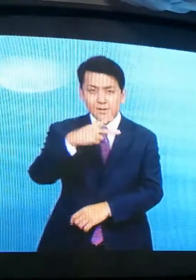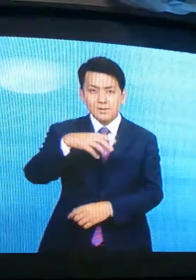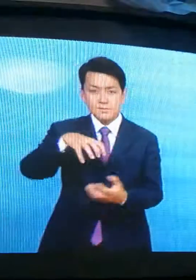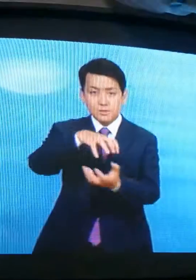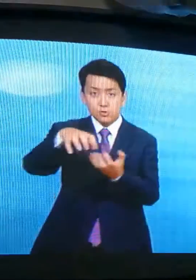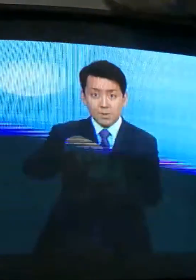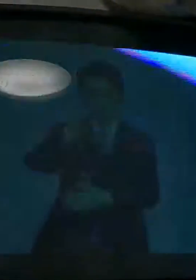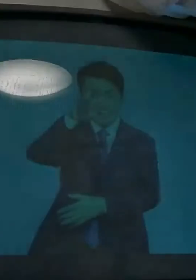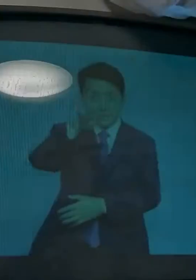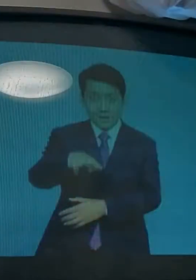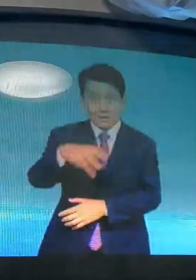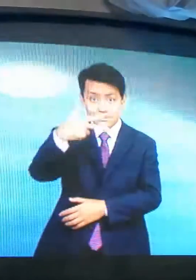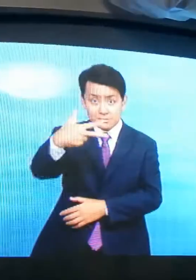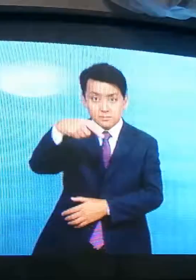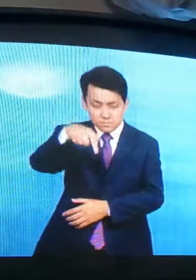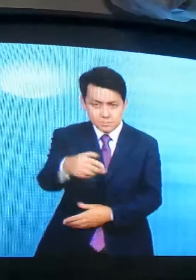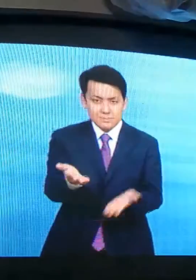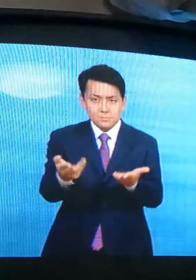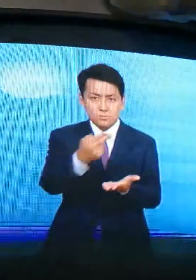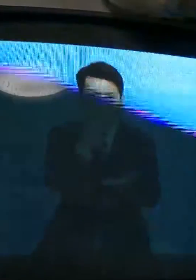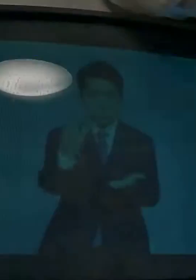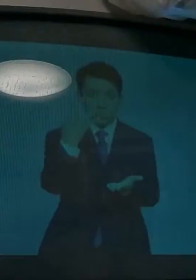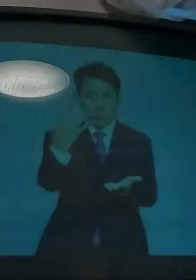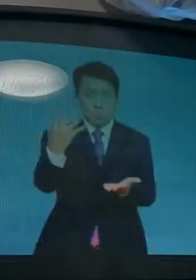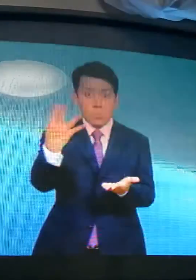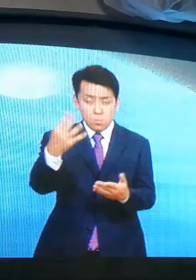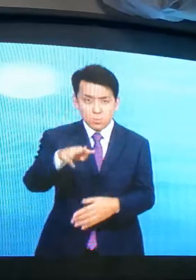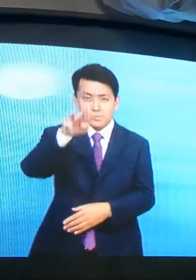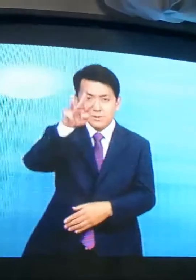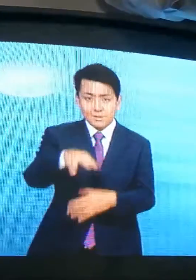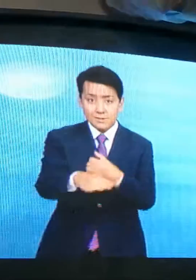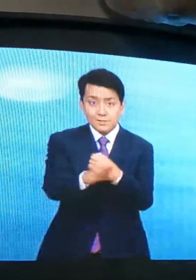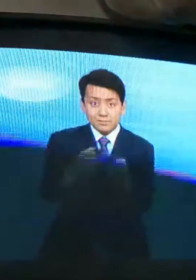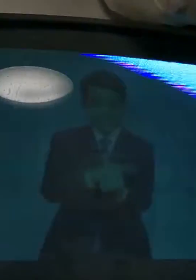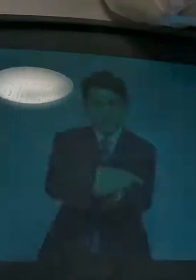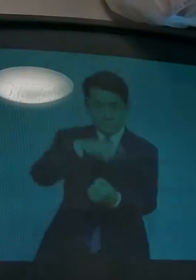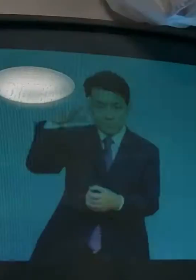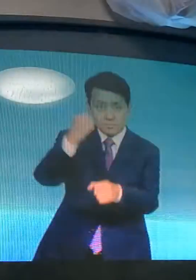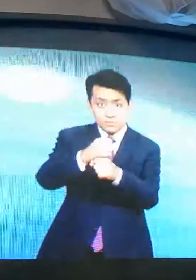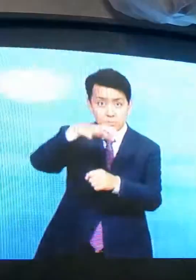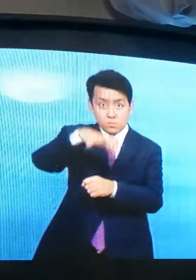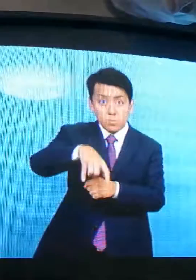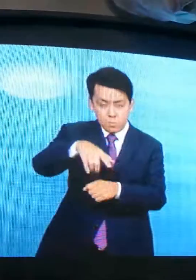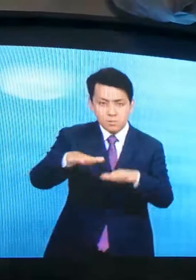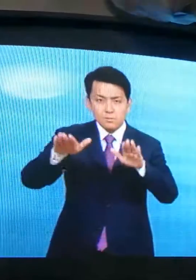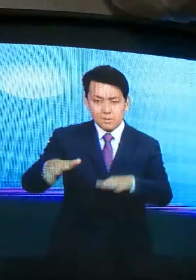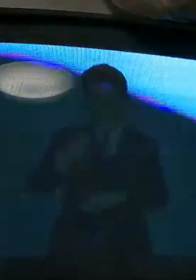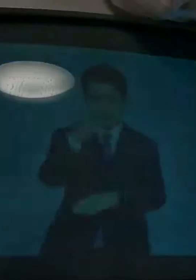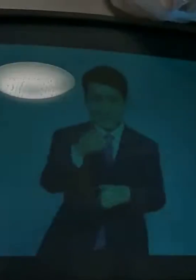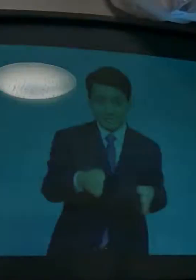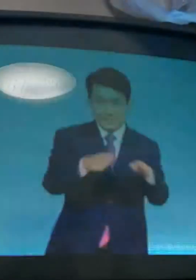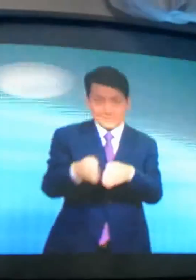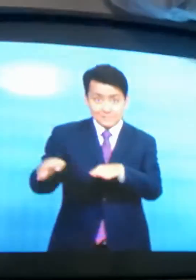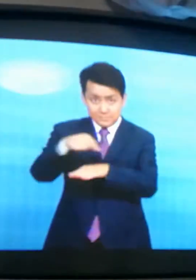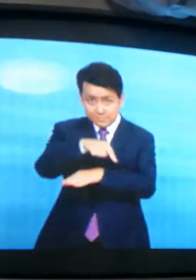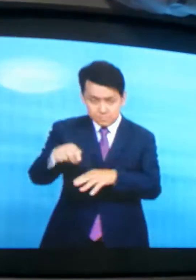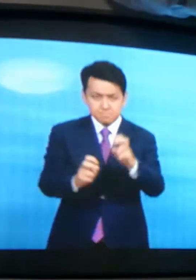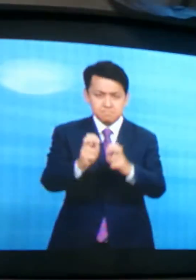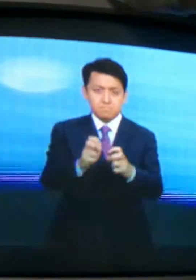また震度4を観測した薩摩川内市にある川内原子力発電所は現在2機が運転中ですが、